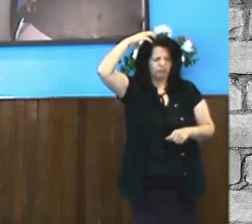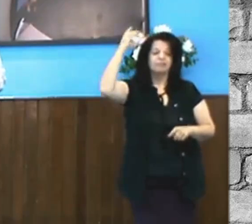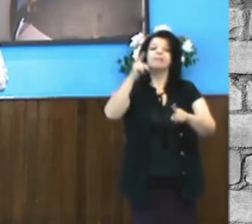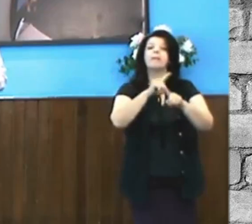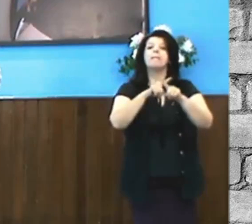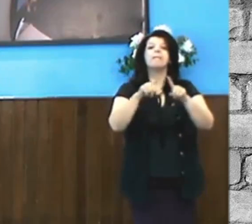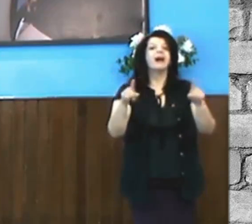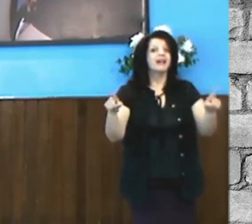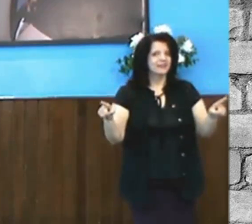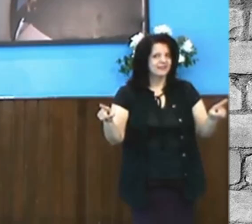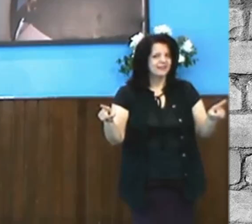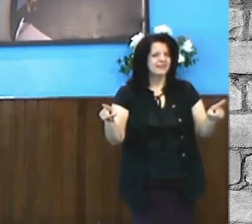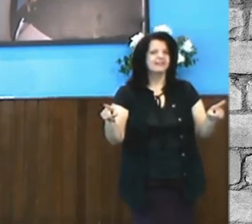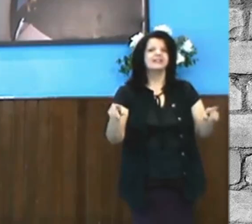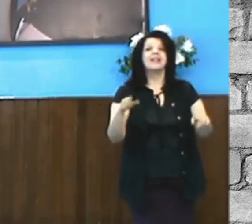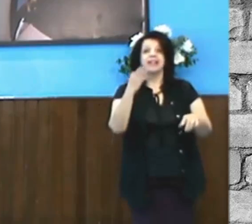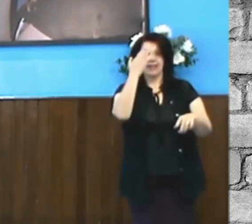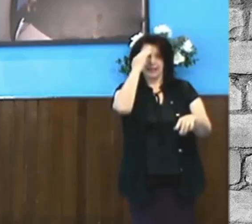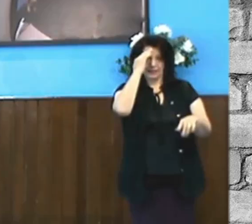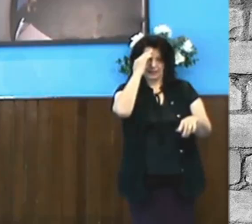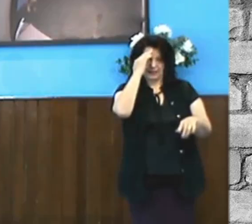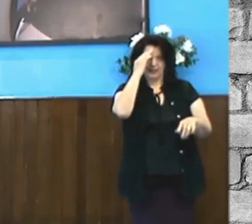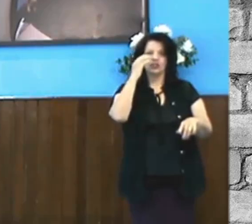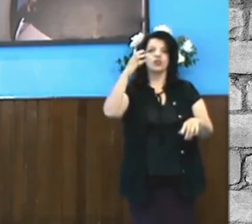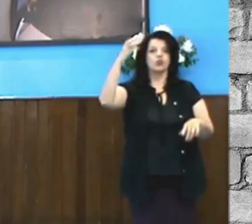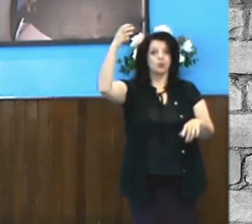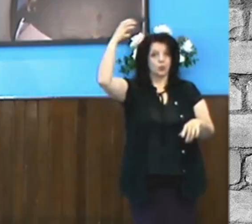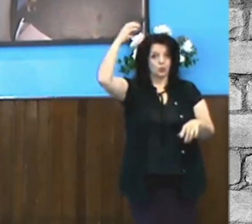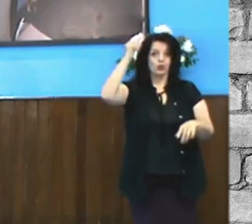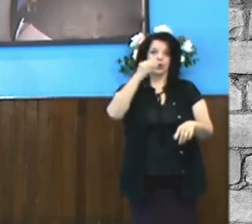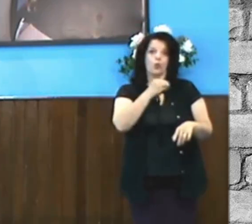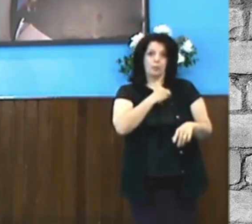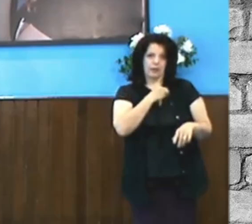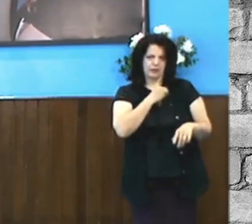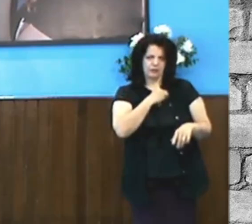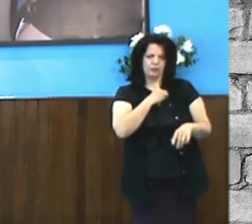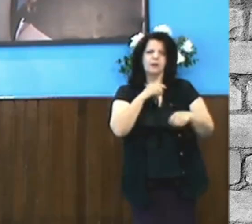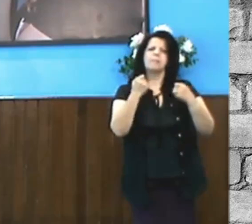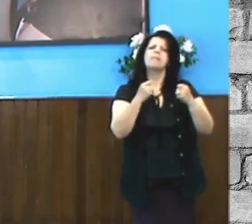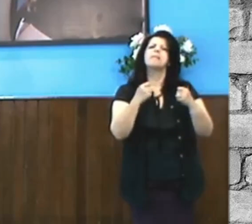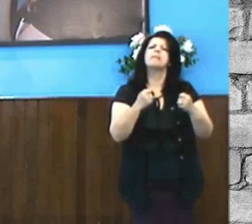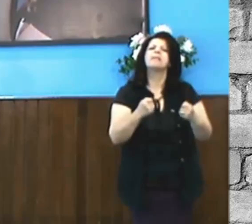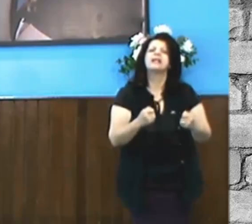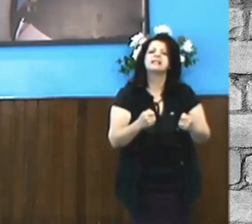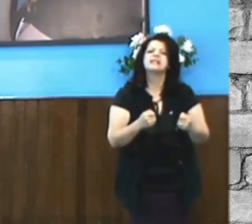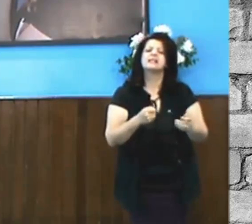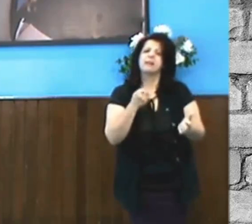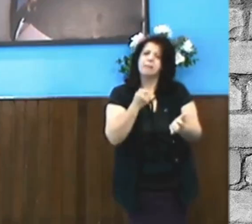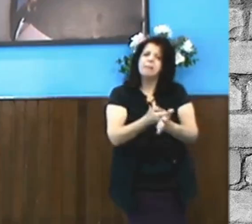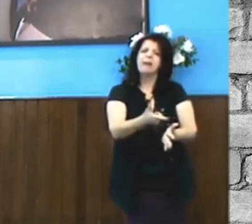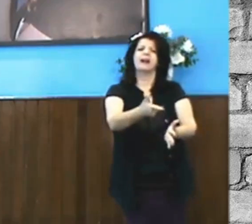melhor. Se nós simplesmente ignorássemos a culpa de alguém, nós não seríamos perdoadores, nós